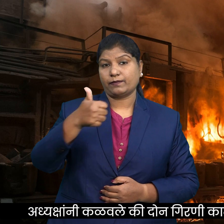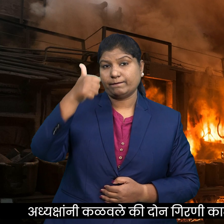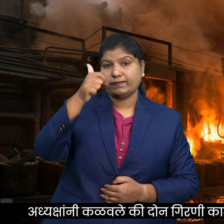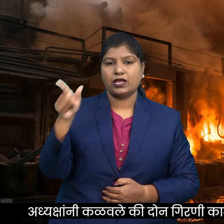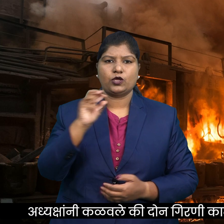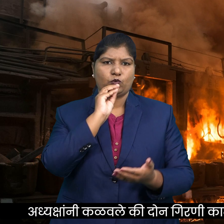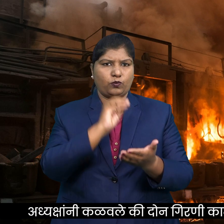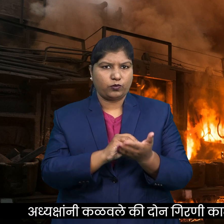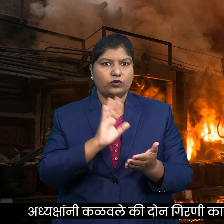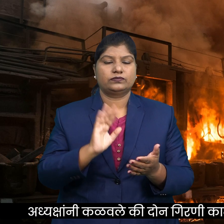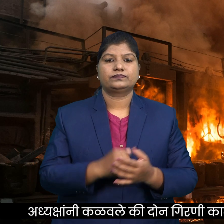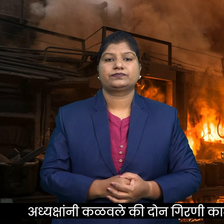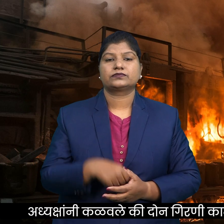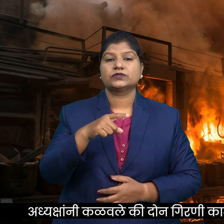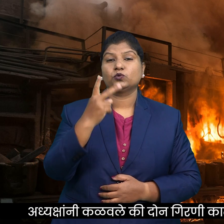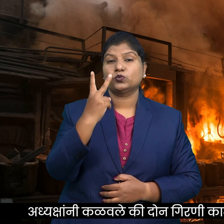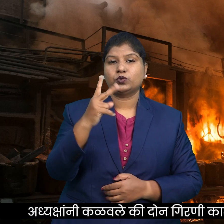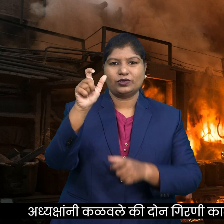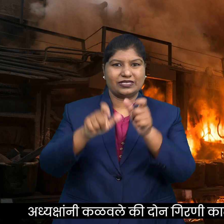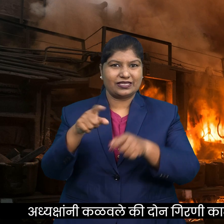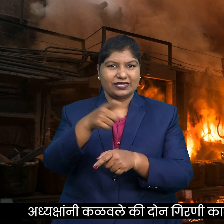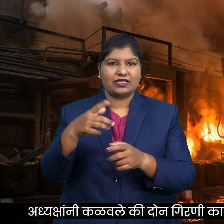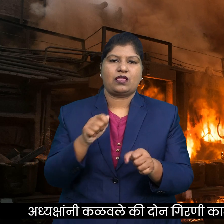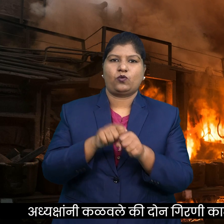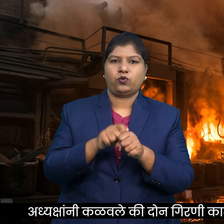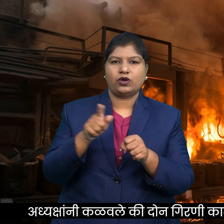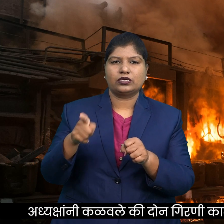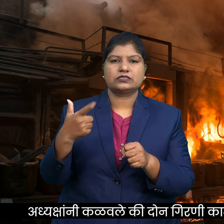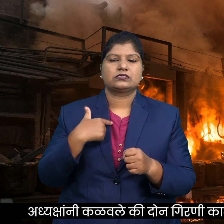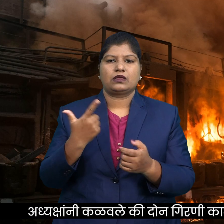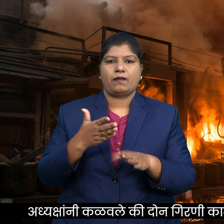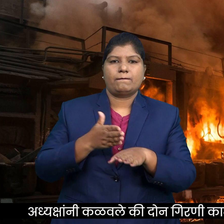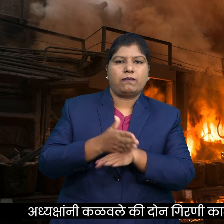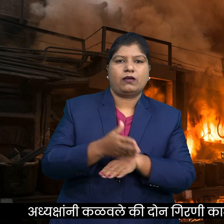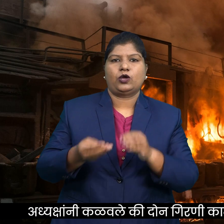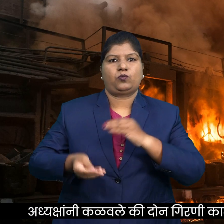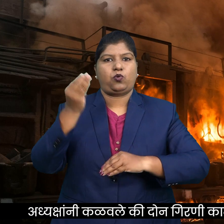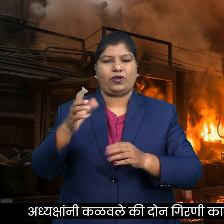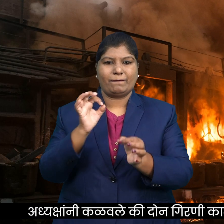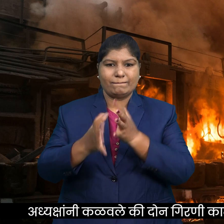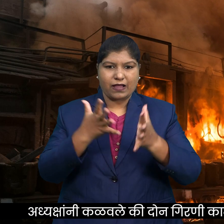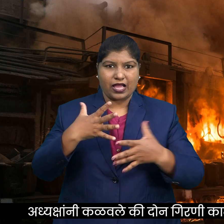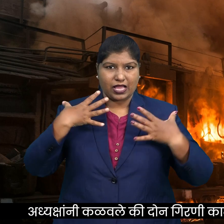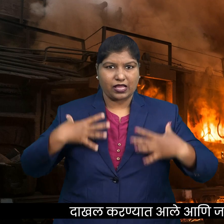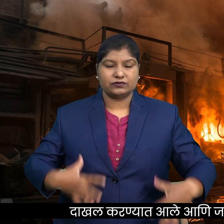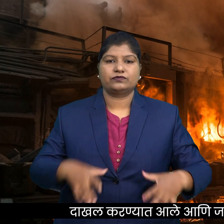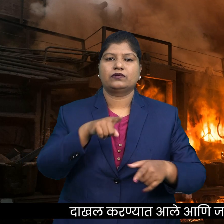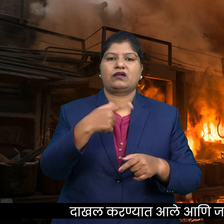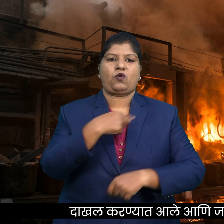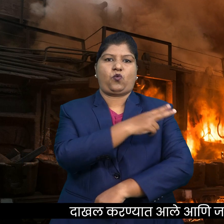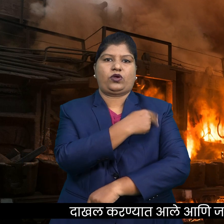अध्यक्षांनी कळवले की 2 गिरणी कामगार गंभीर भाजले आणि त्यांना रुग्णालयात